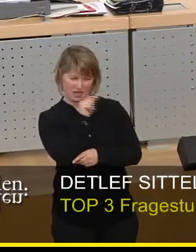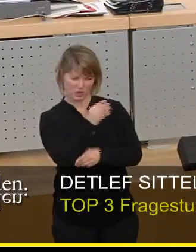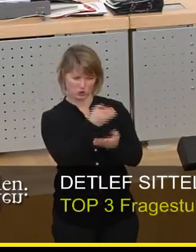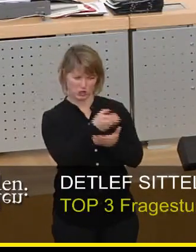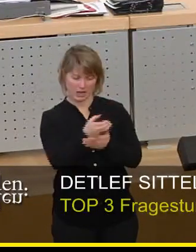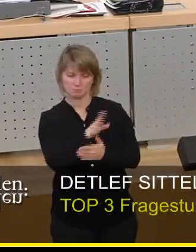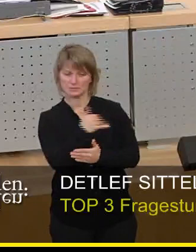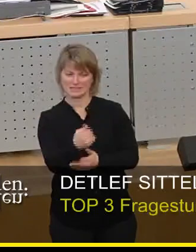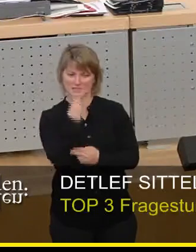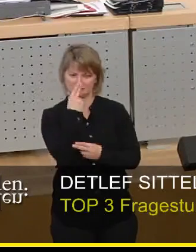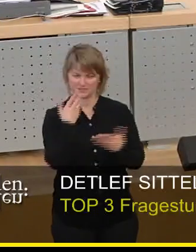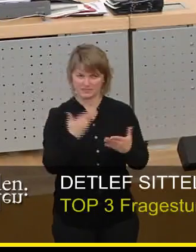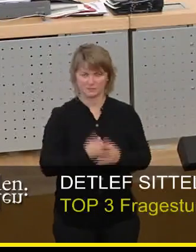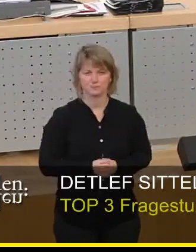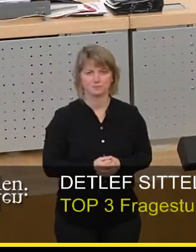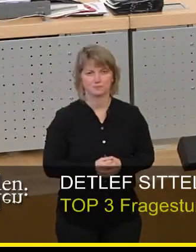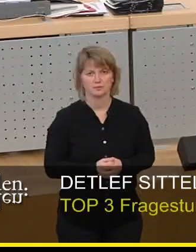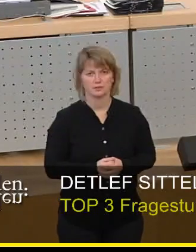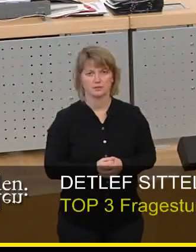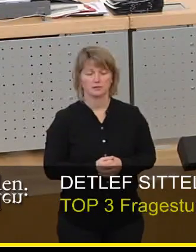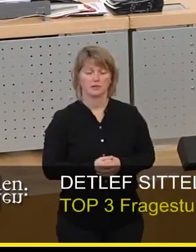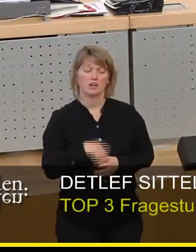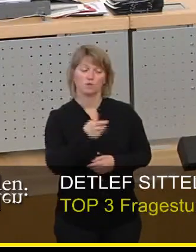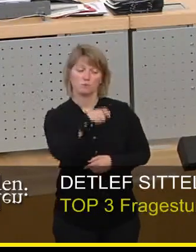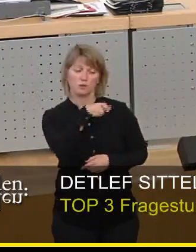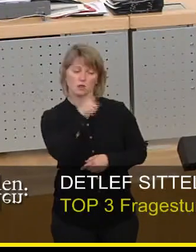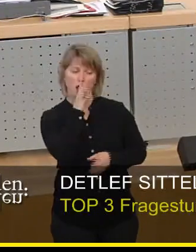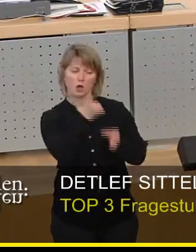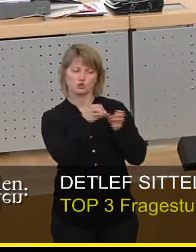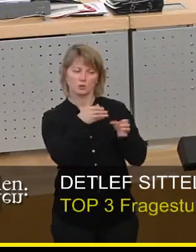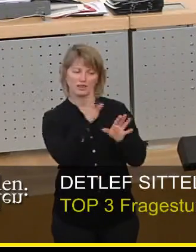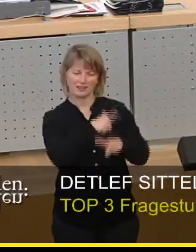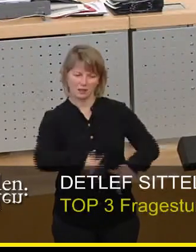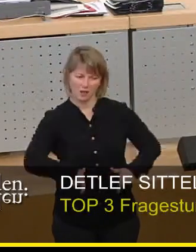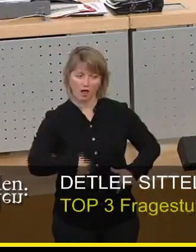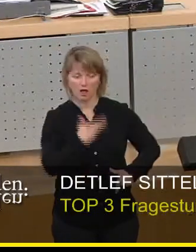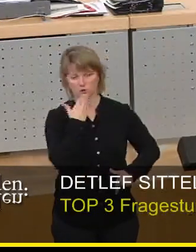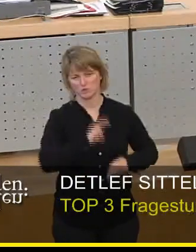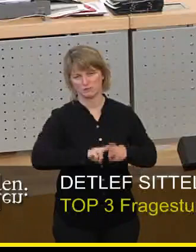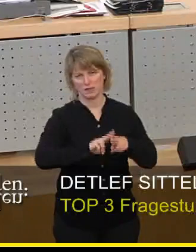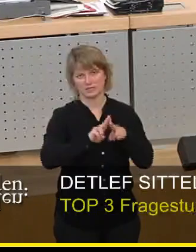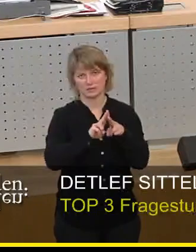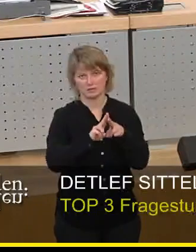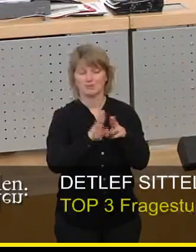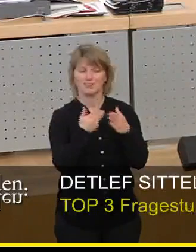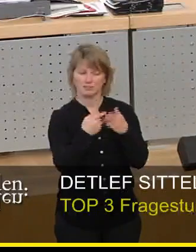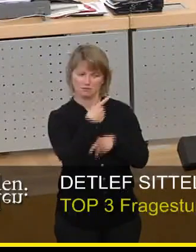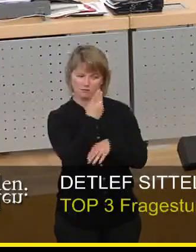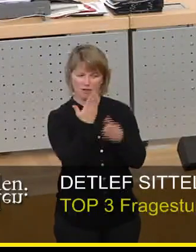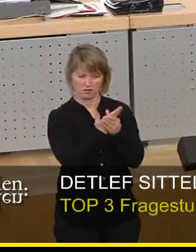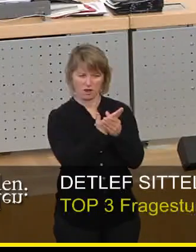folgendem Stand gekommen. Zur Verbesserung der Personalausstattung in den Kitas wurde die in der oben genannten